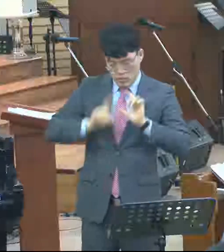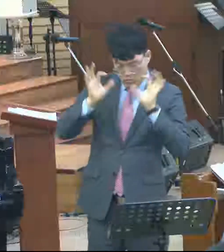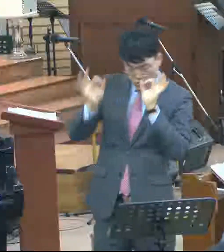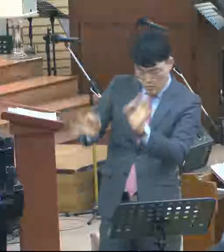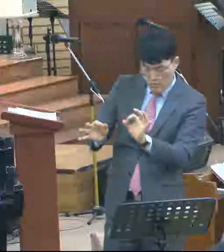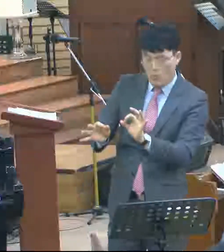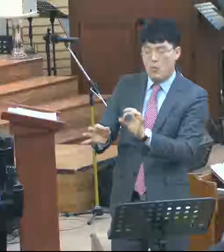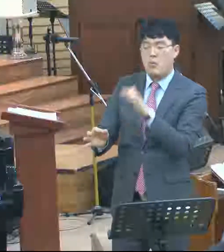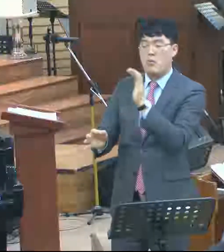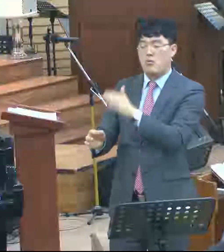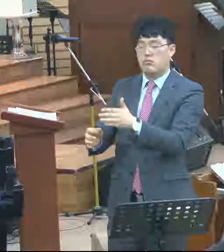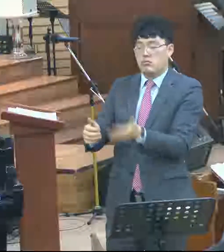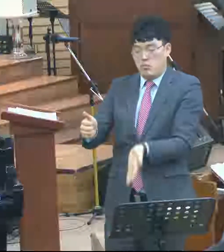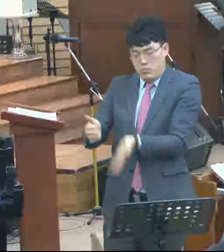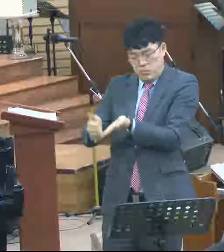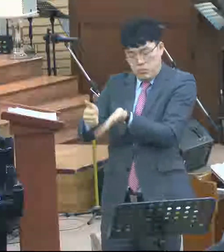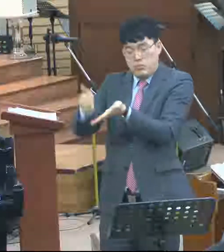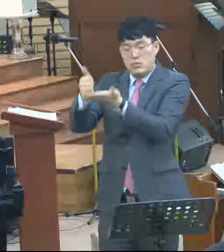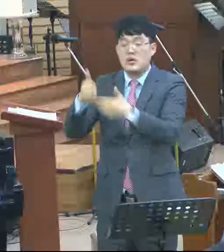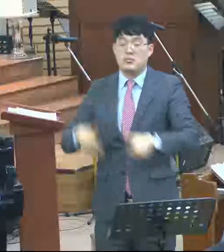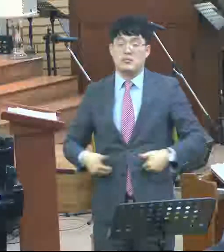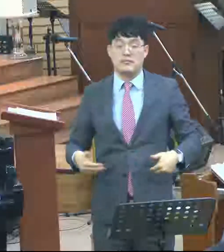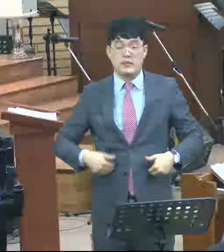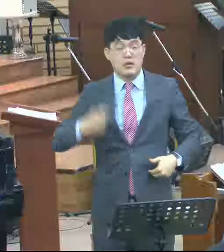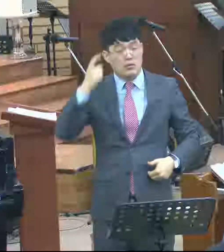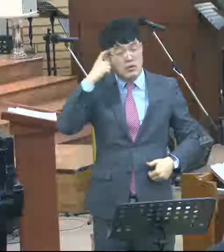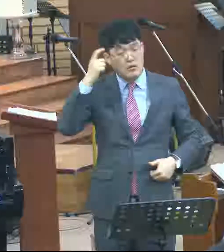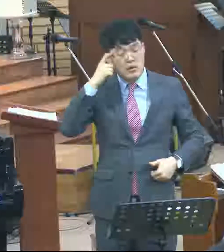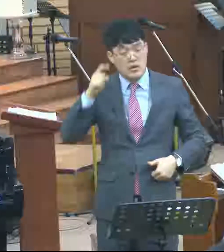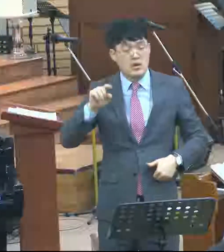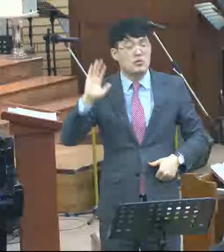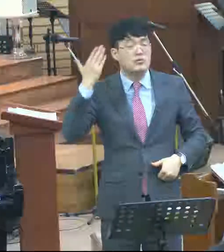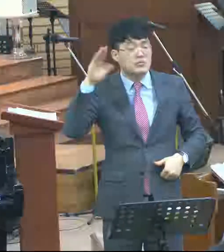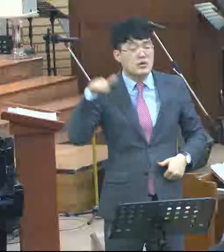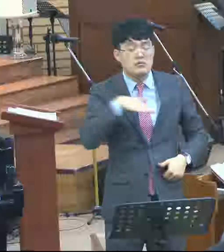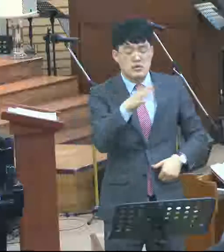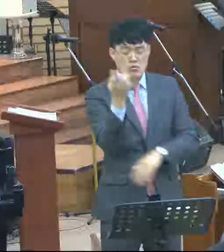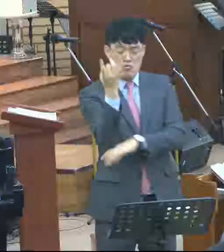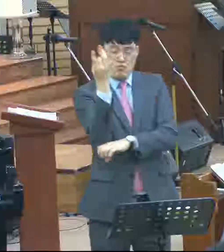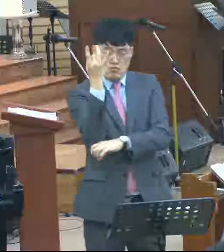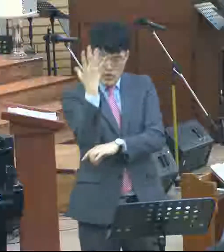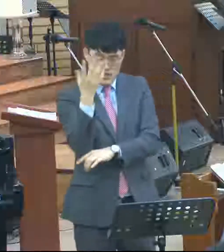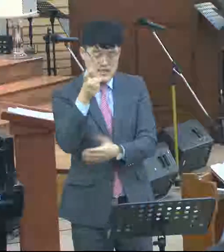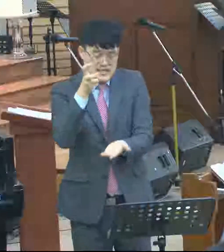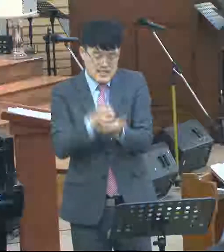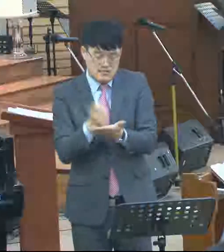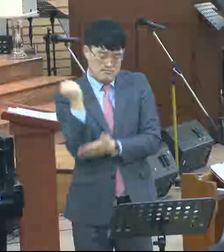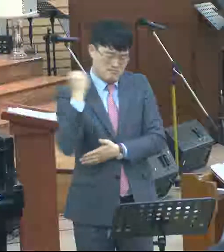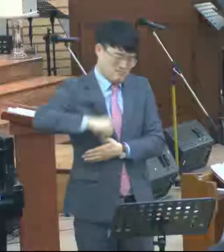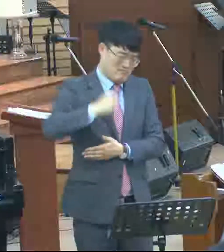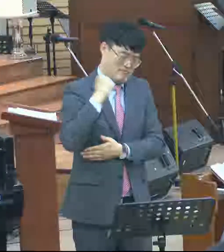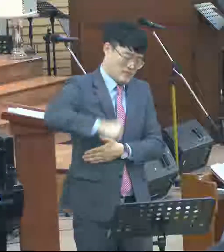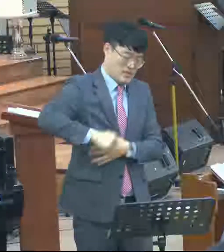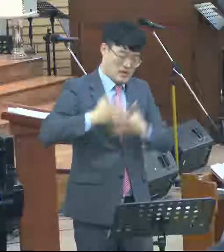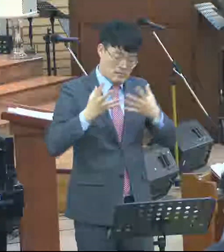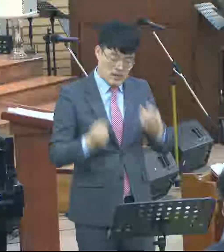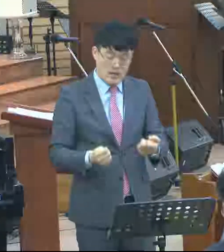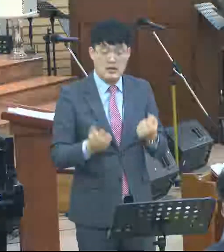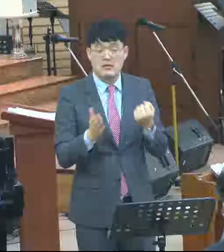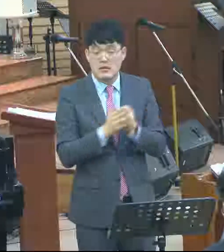왜냐하면 원칙을 어기는 일들로 인해서 너무나 많은 홍역을 겪고 너무나 고통을 당하는 것이 우리 사회에 빈번하게 일어나고